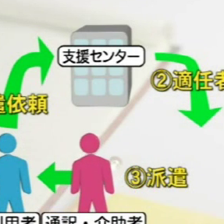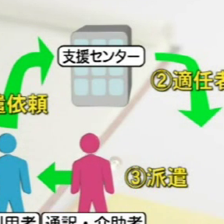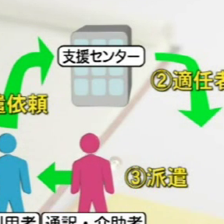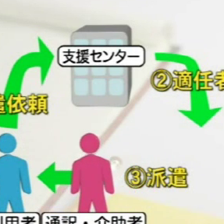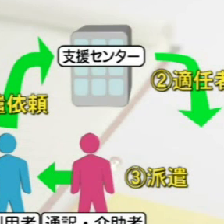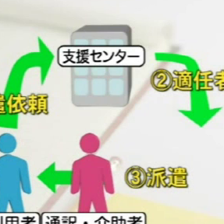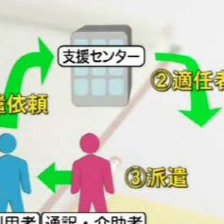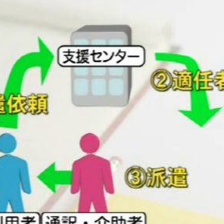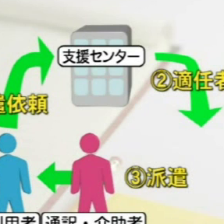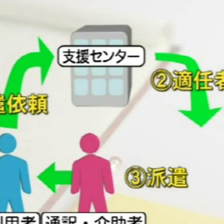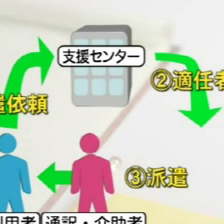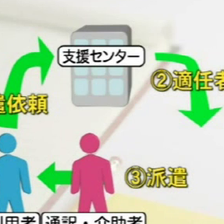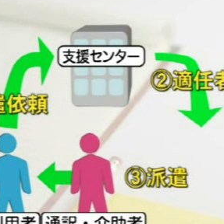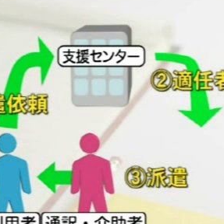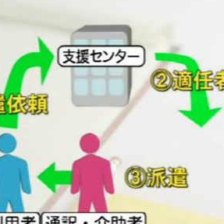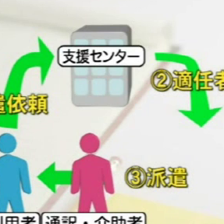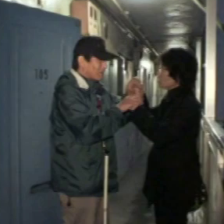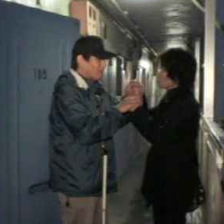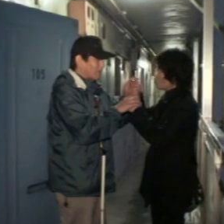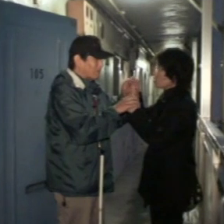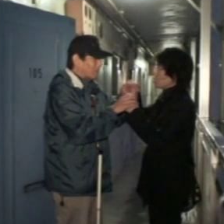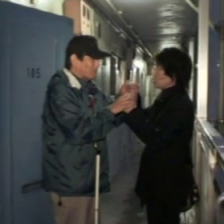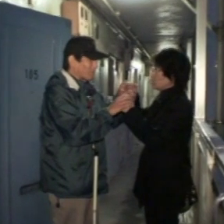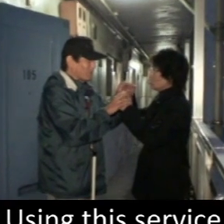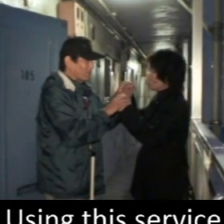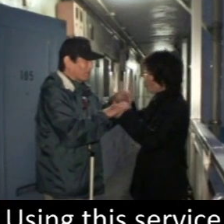業を行っています。